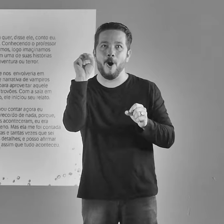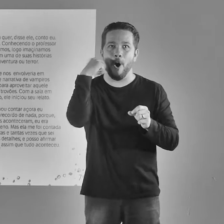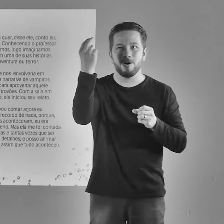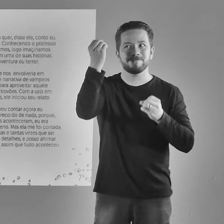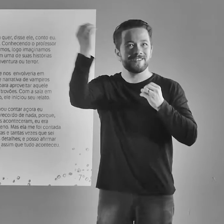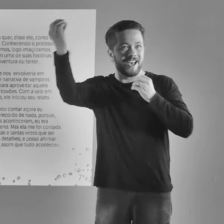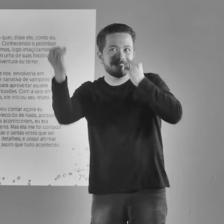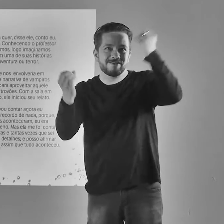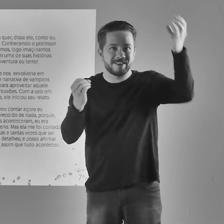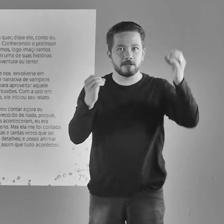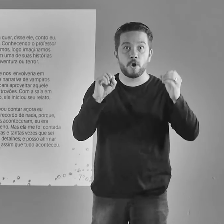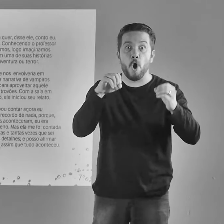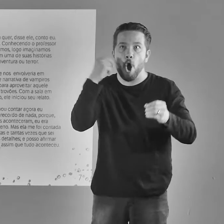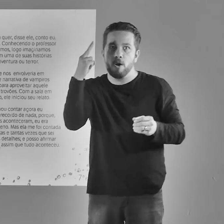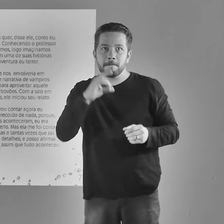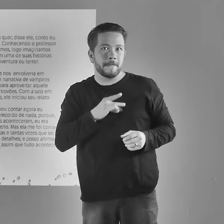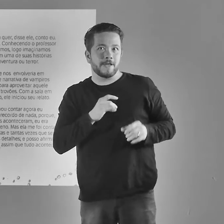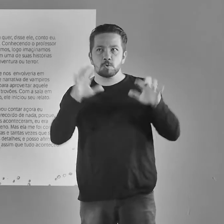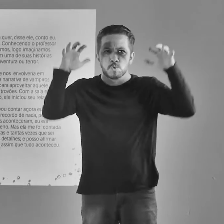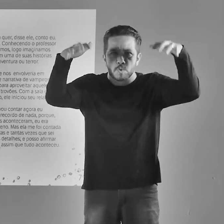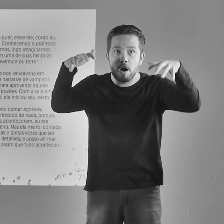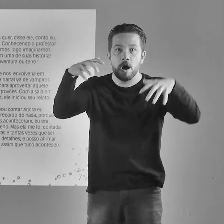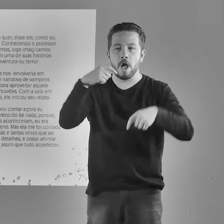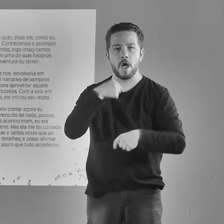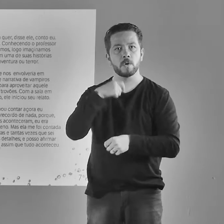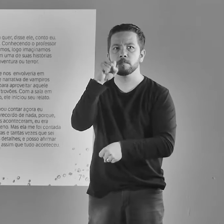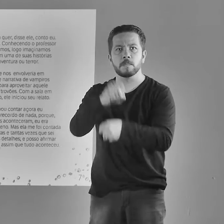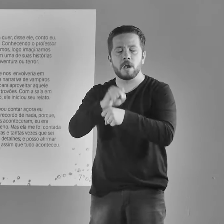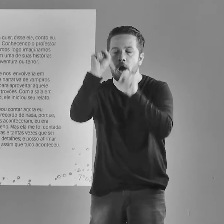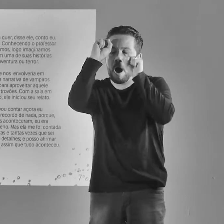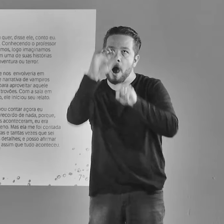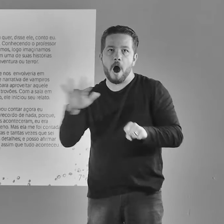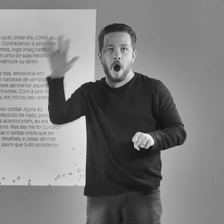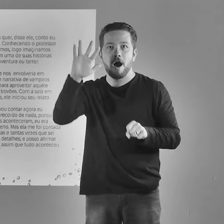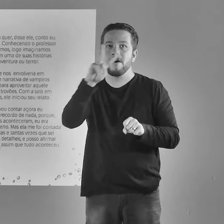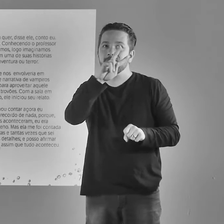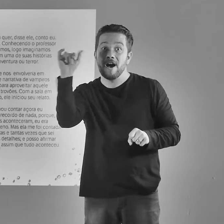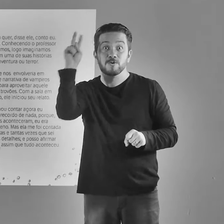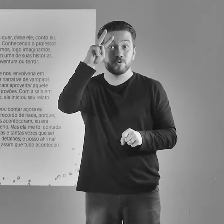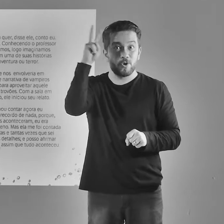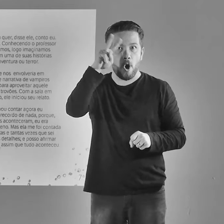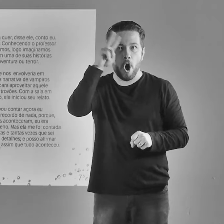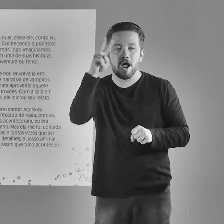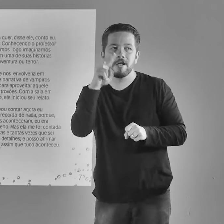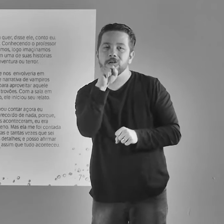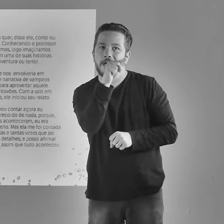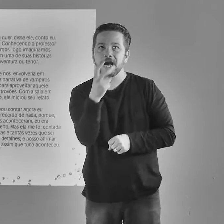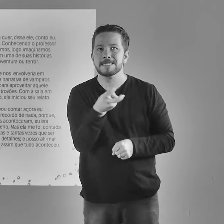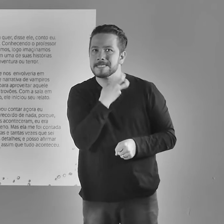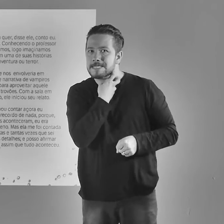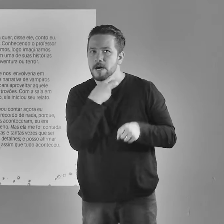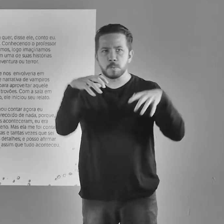terror. Eu jurava que o professor nos envolveria em uma horripilante narrativa de